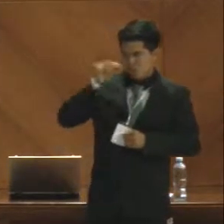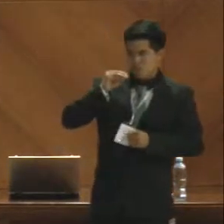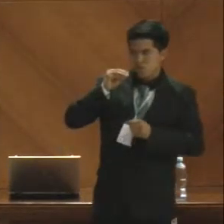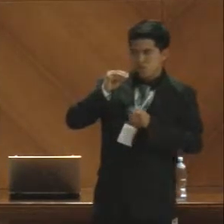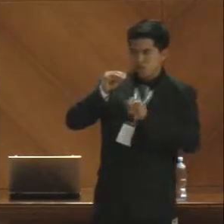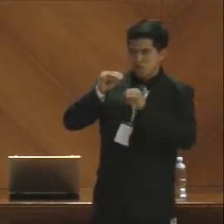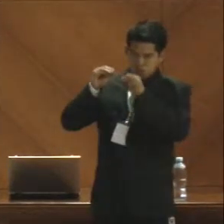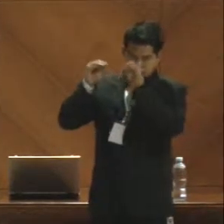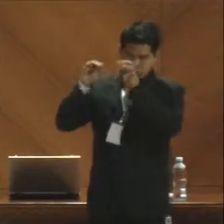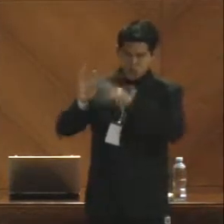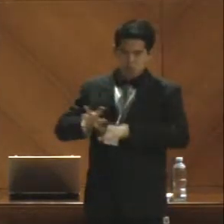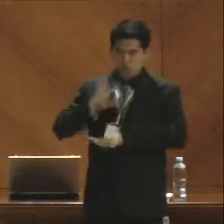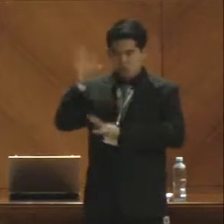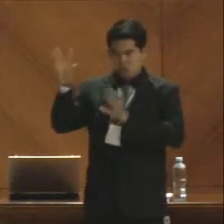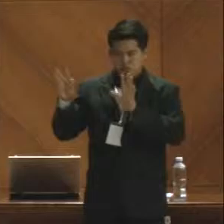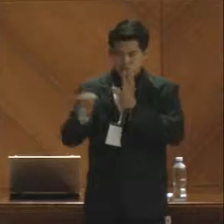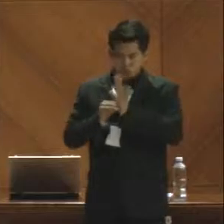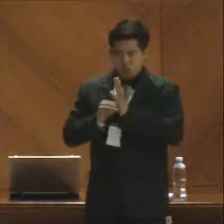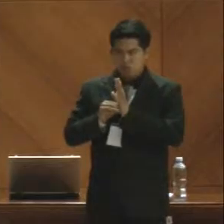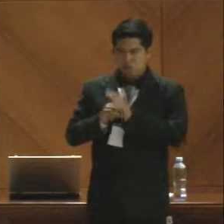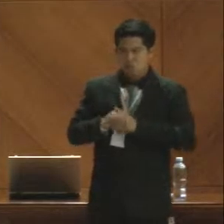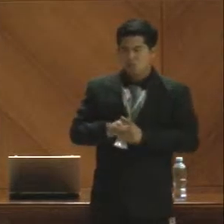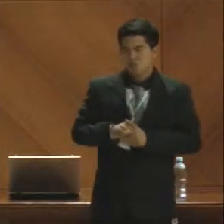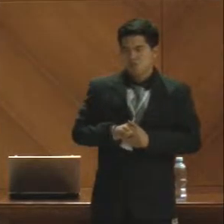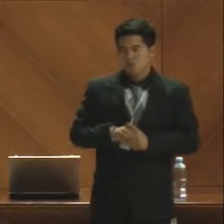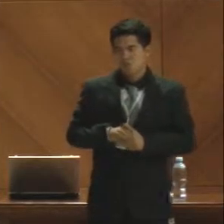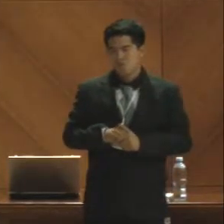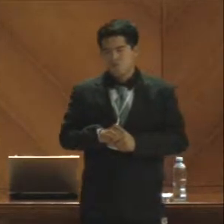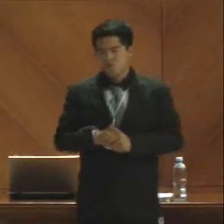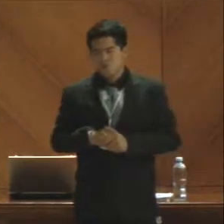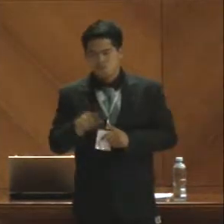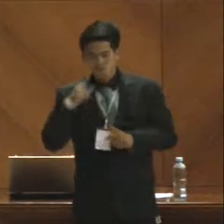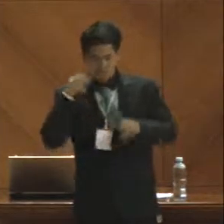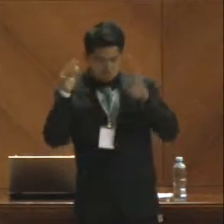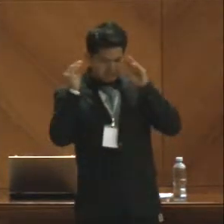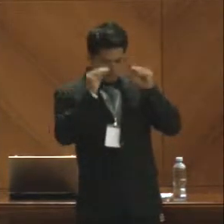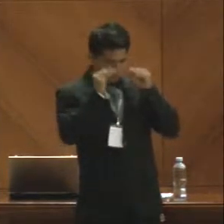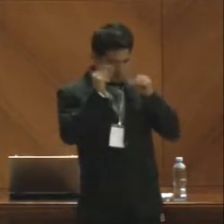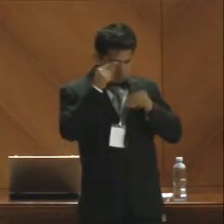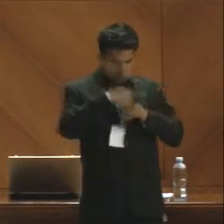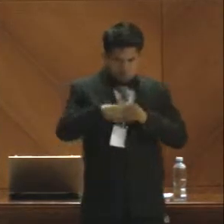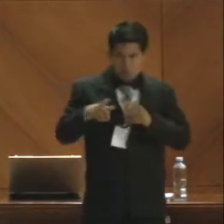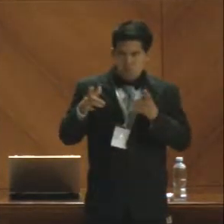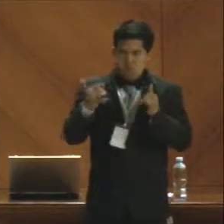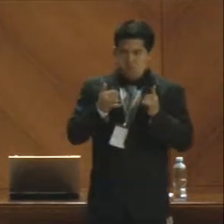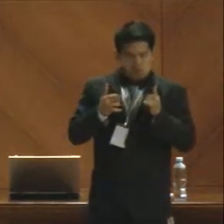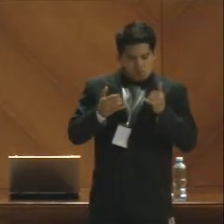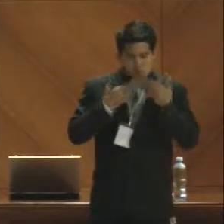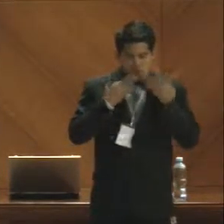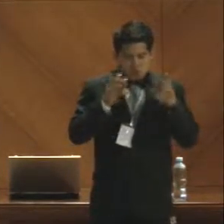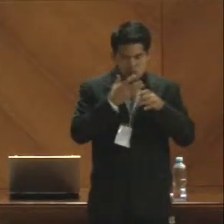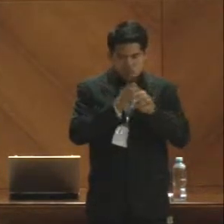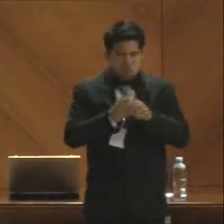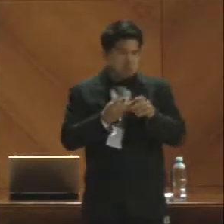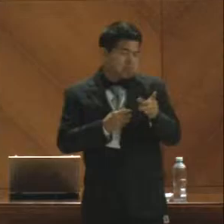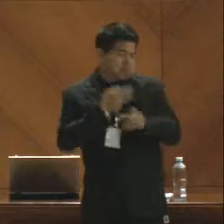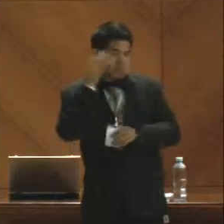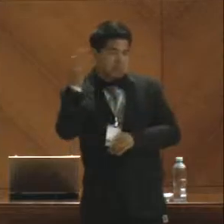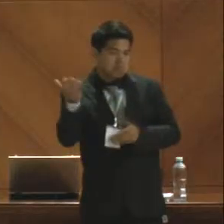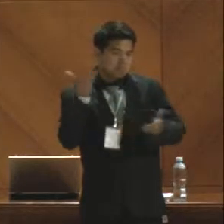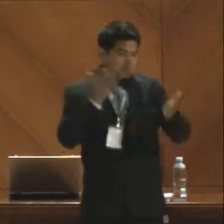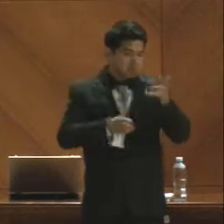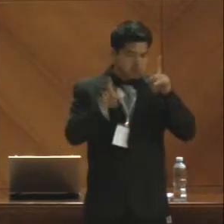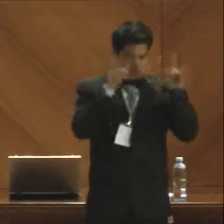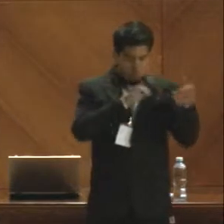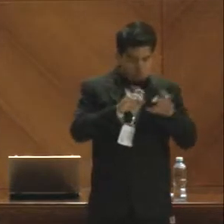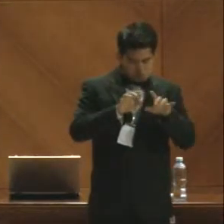totalmente en español, les enseñó a hacer videojuegos. Y probablemente la minoría de ellos se hagan programadores en el futuro, porque no todo el mundo tiene que